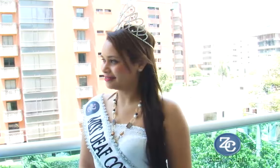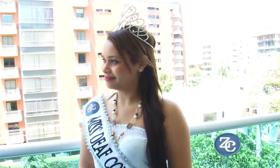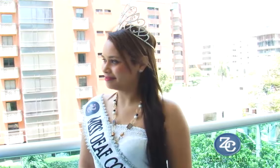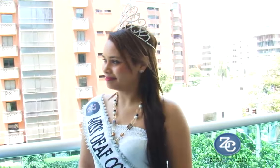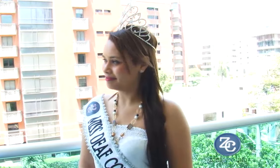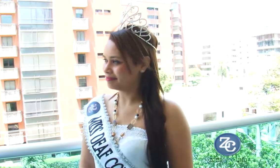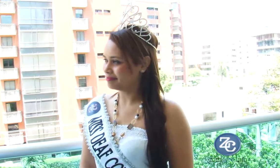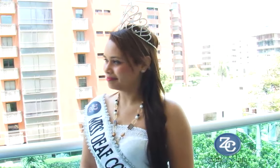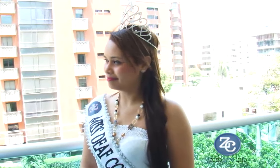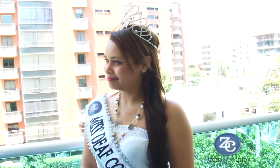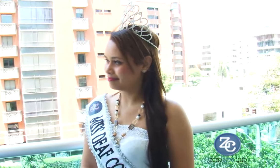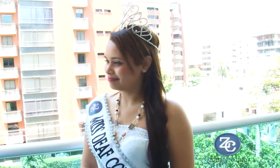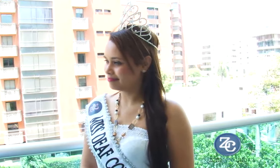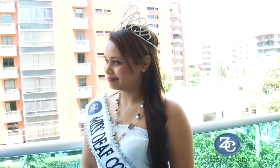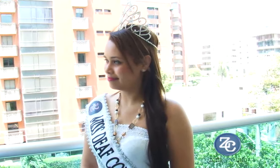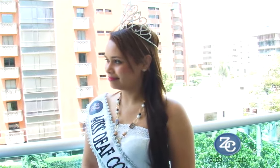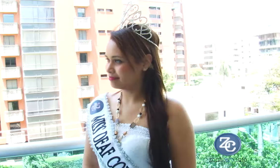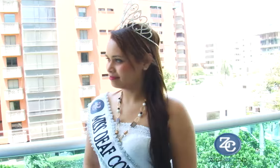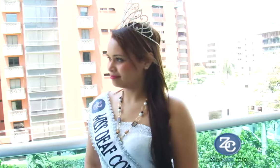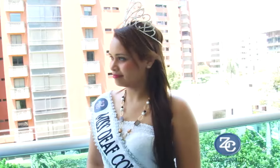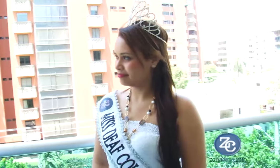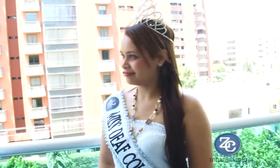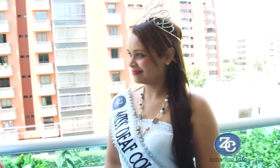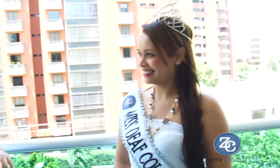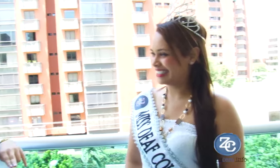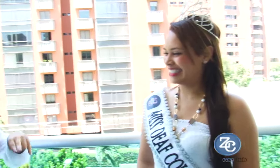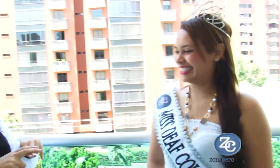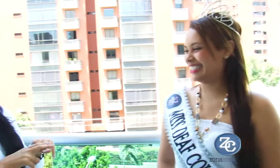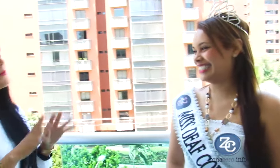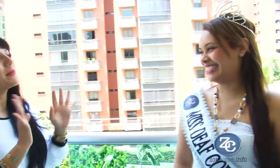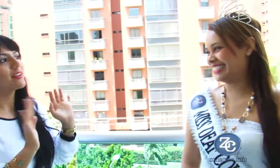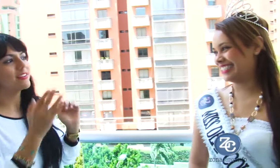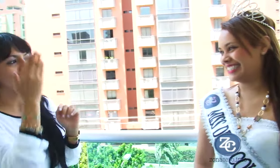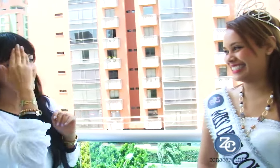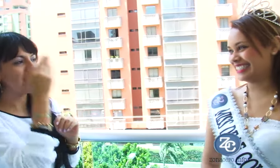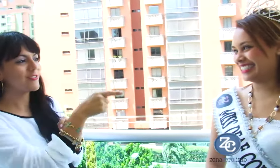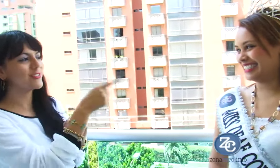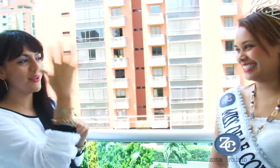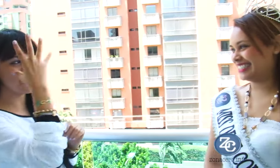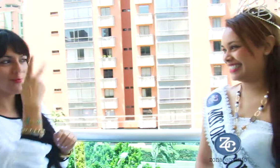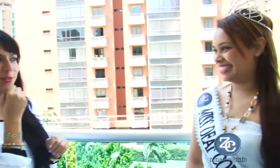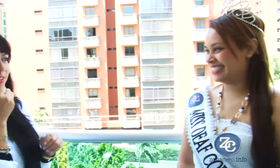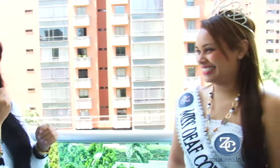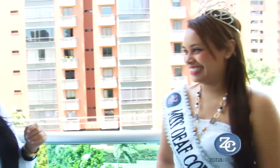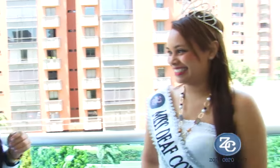normal, pero estoy segura que algo te gusta de tu cuerpo. ¿Qué es lo que más te gusta de tu cuerpo?